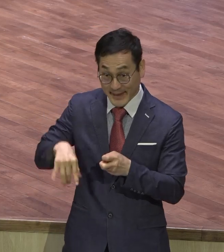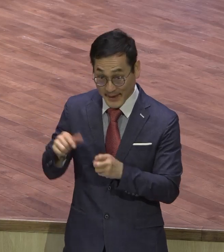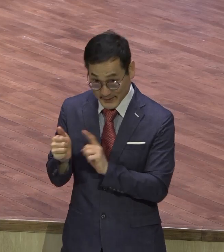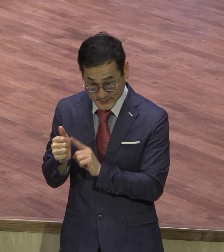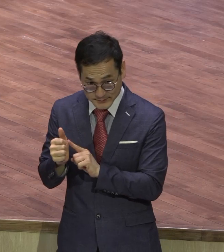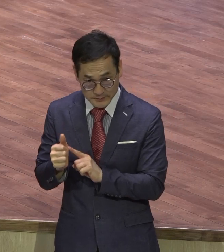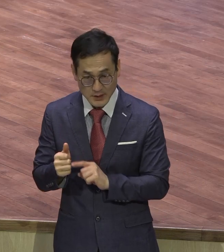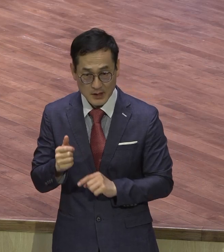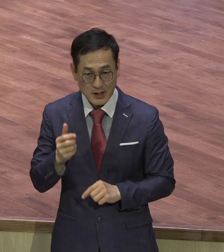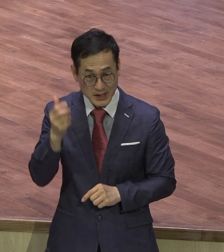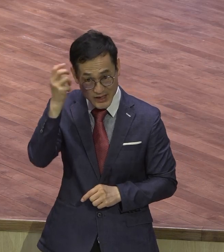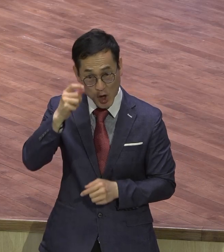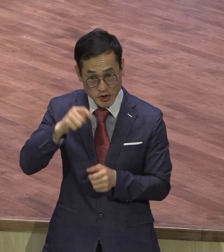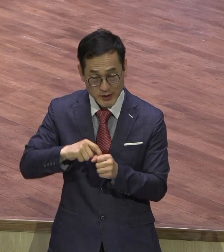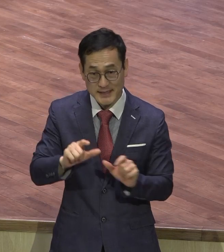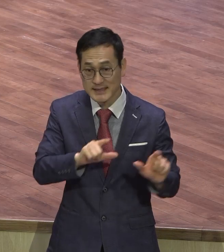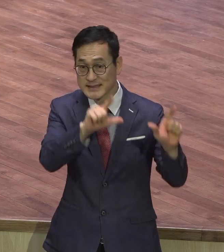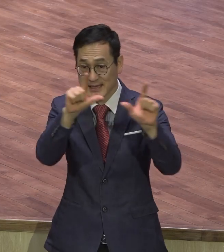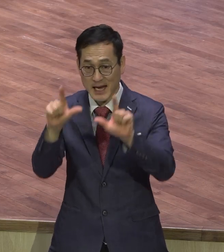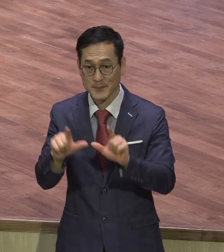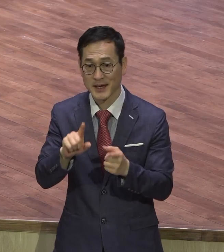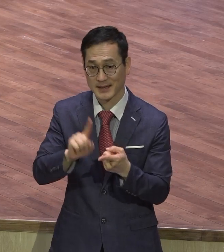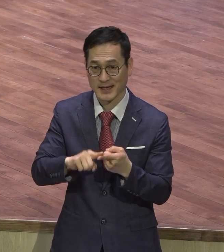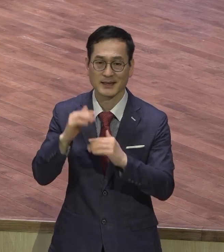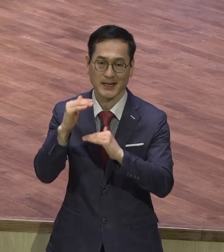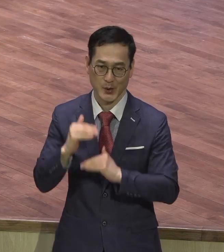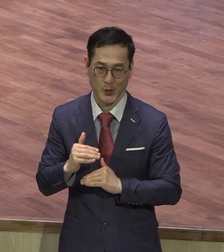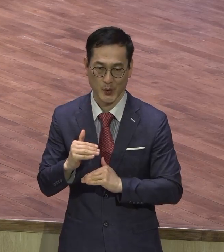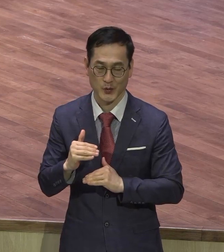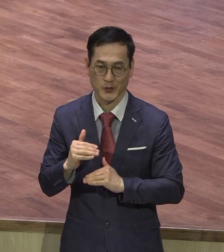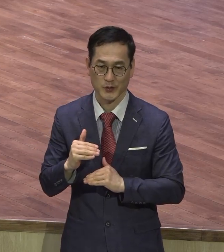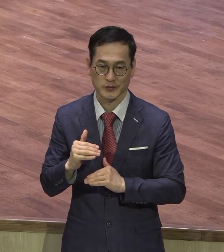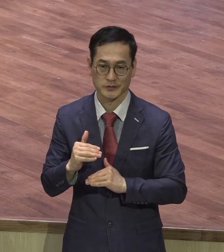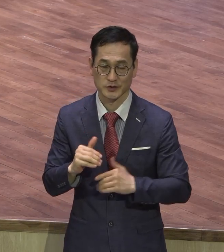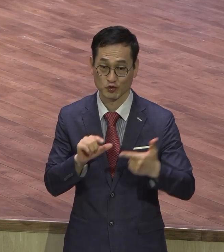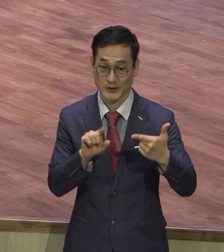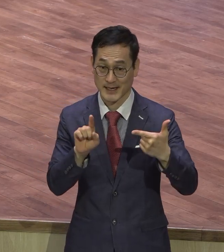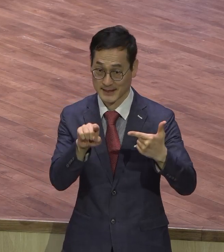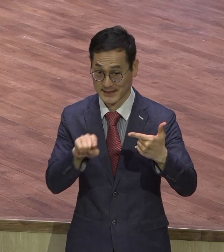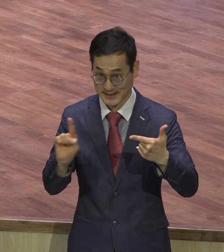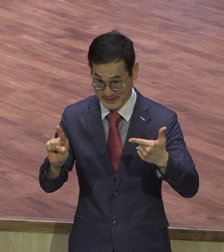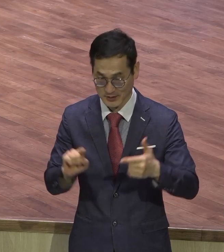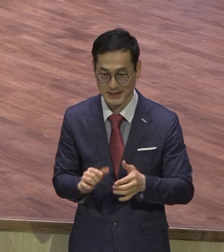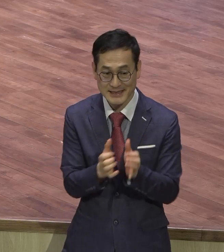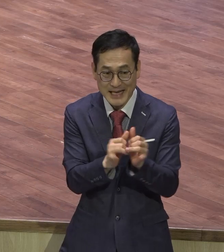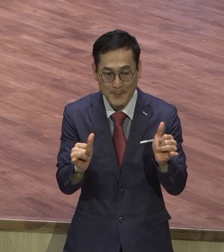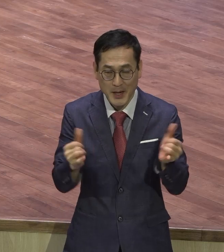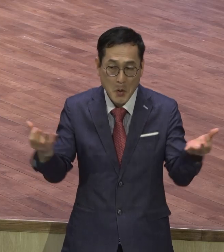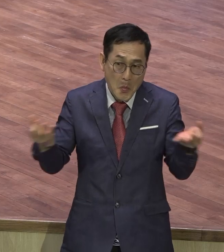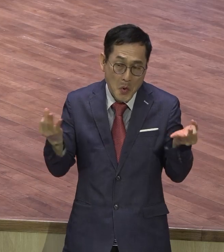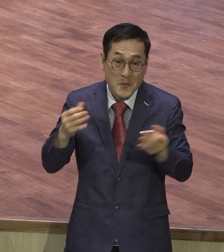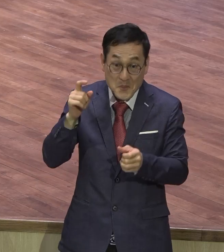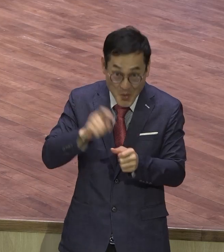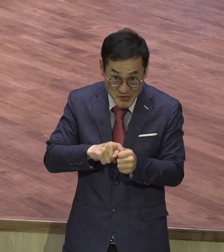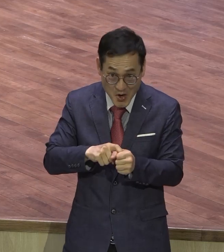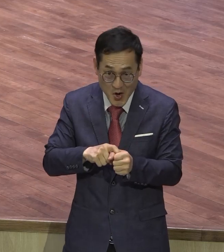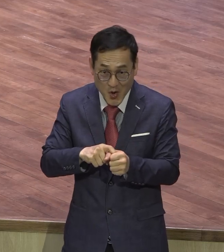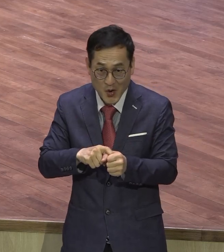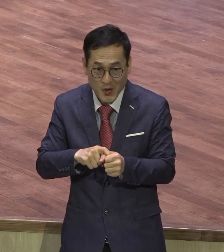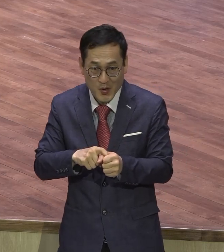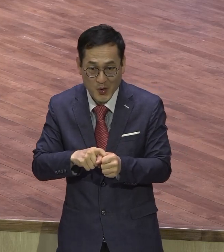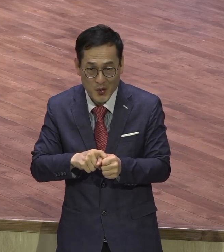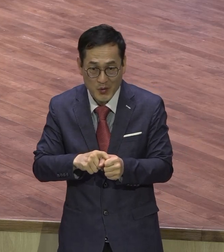삶의 이 한 가지 대전제를 말하고 있습니다. 1절을 보면 사람에게 보이려고 그들 앞에서